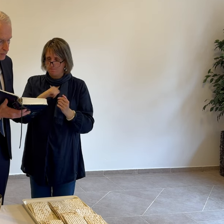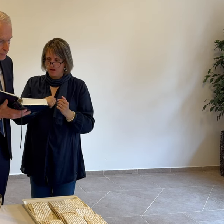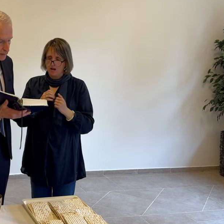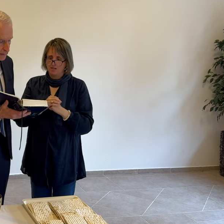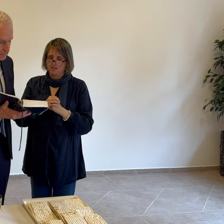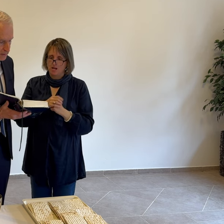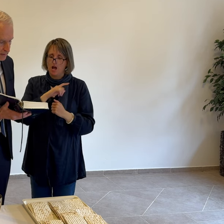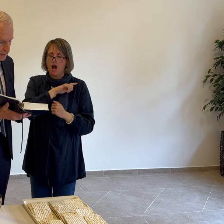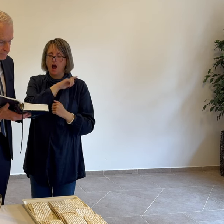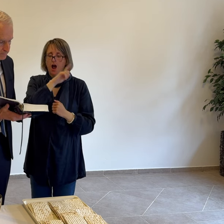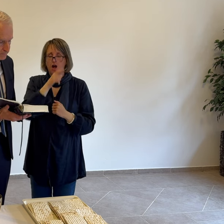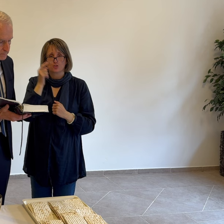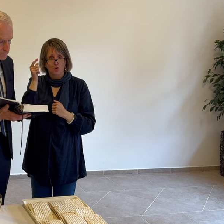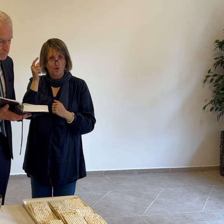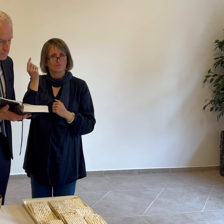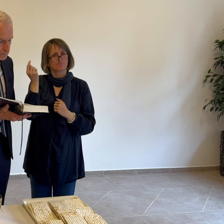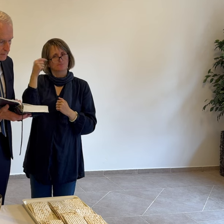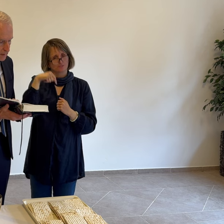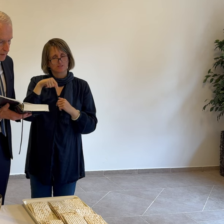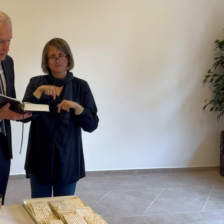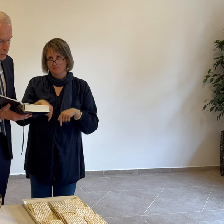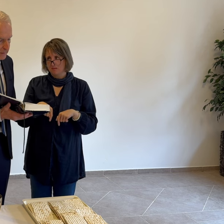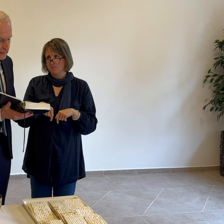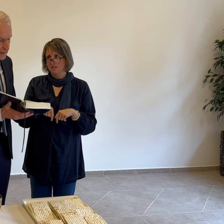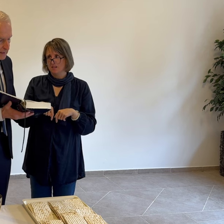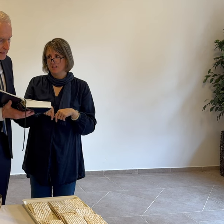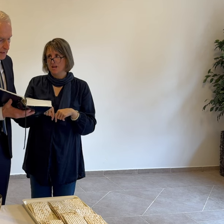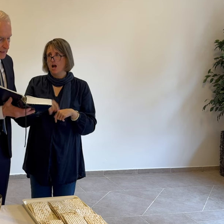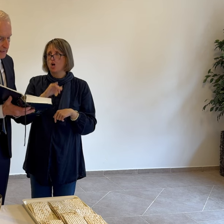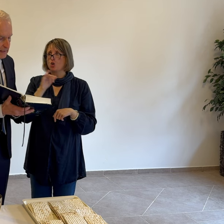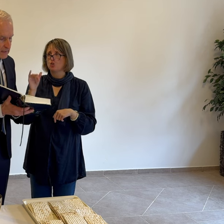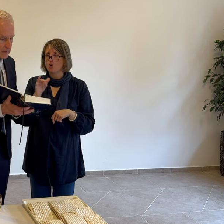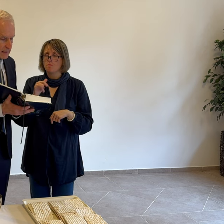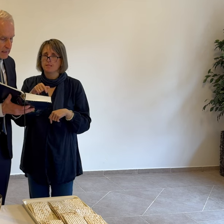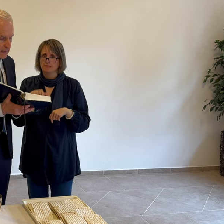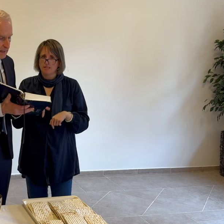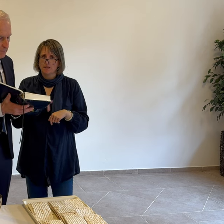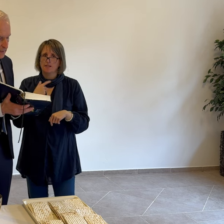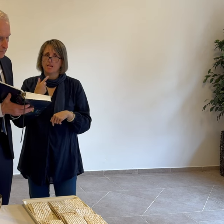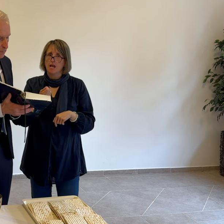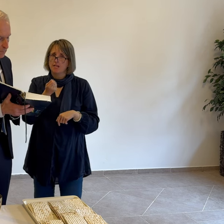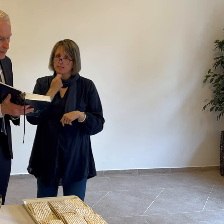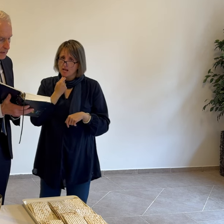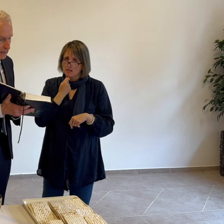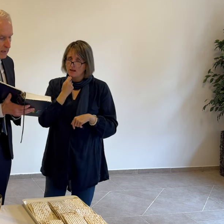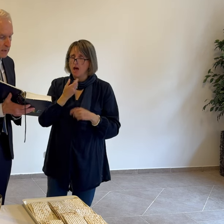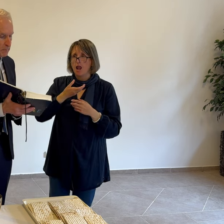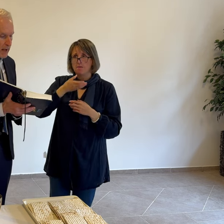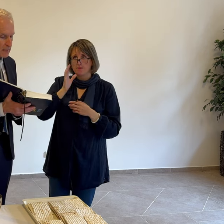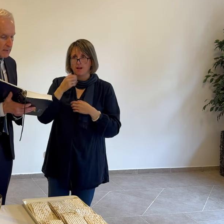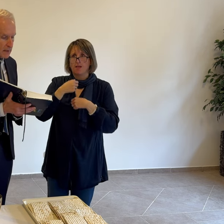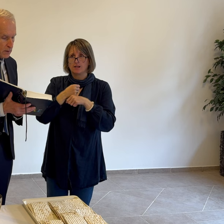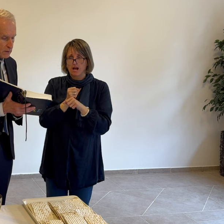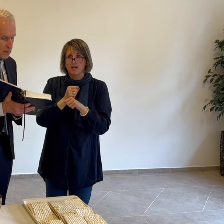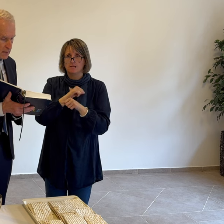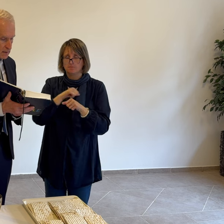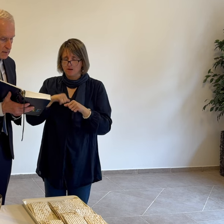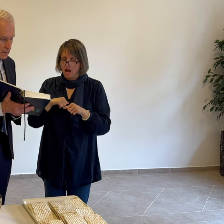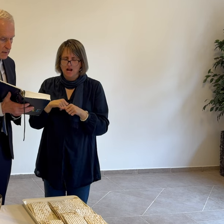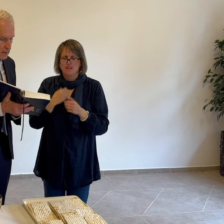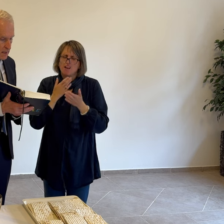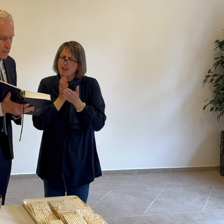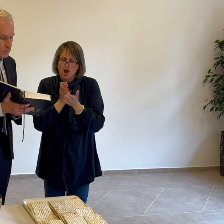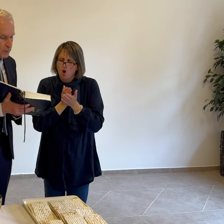dokud on nepřijde kdo by tedy jedl ten chléb nebo pil kalich Páně